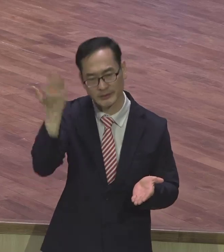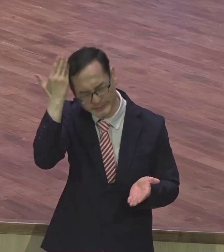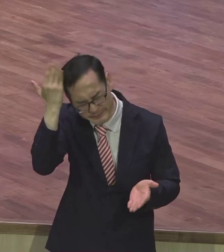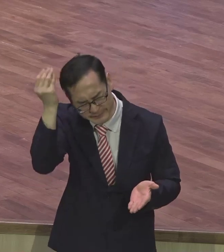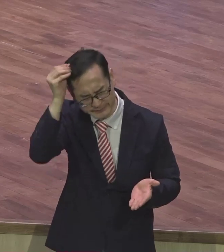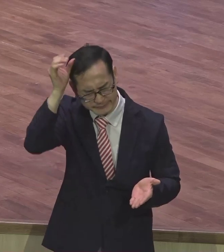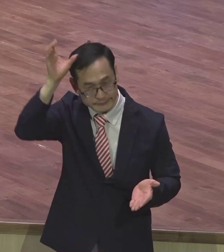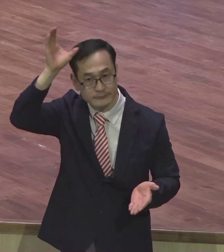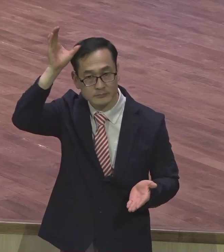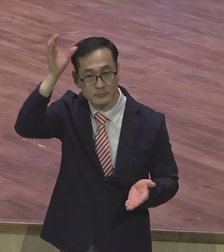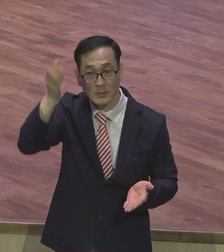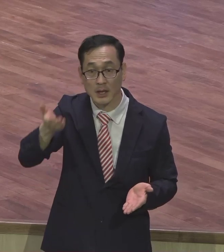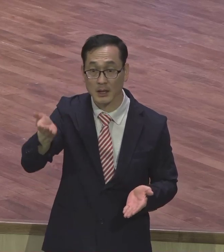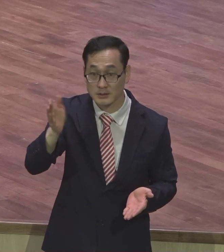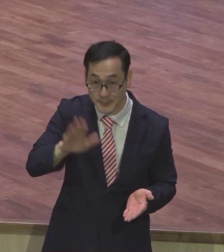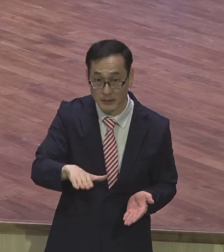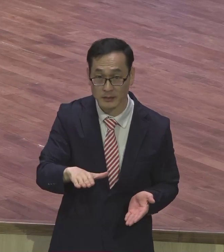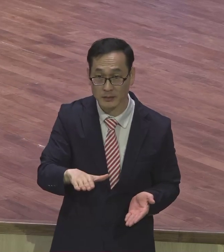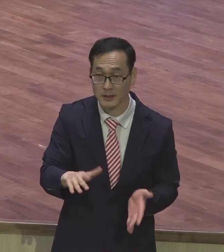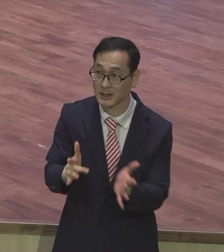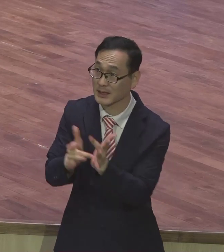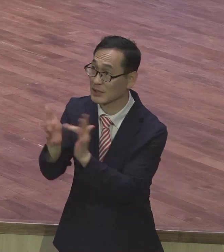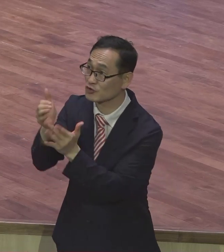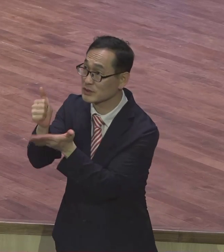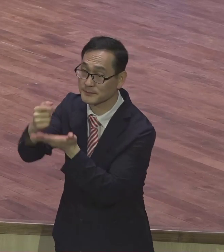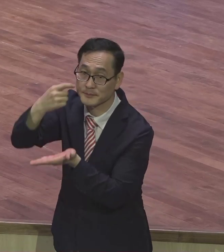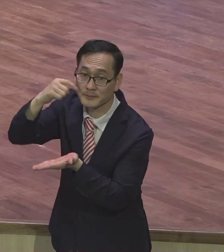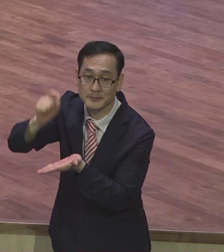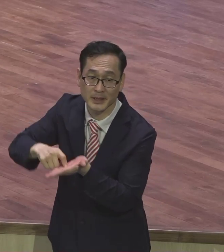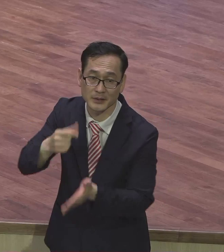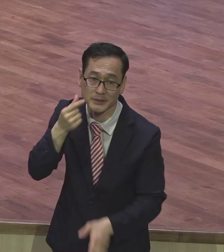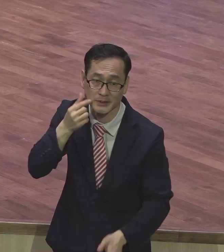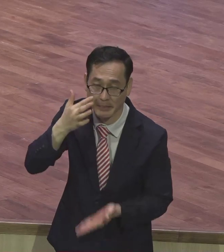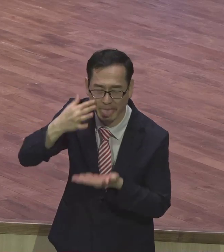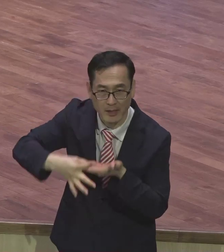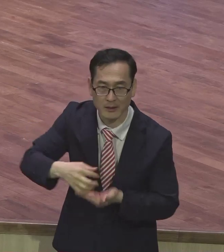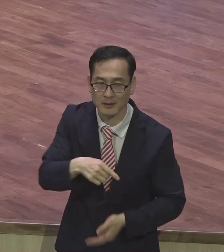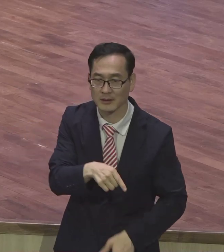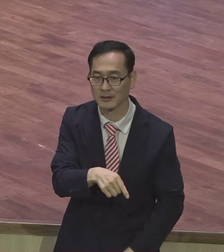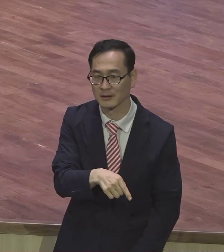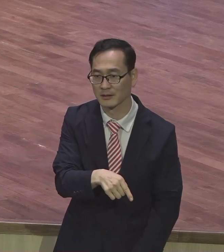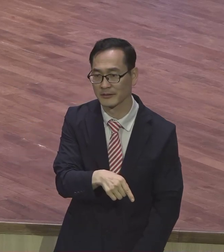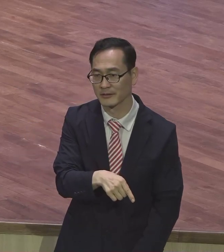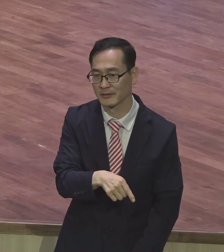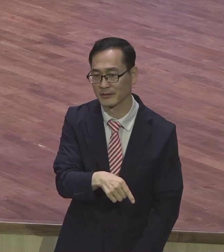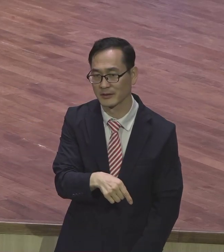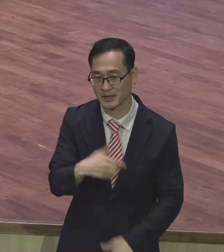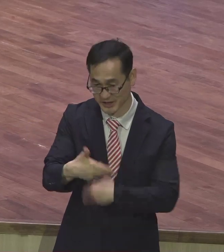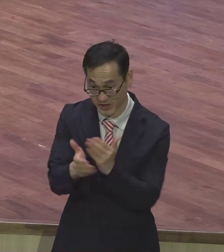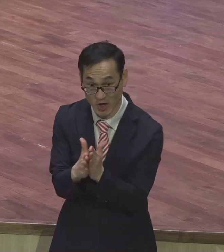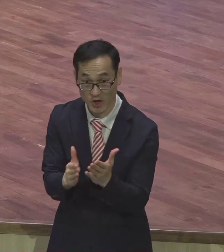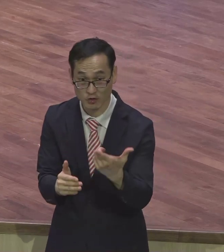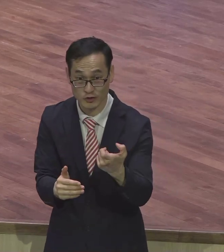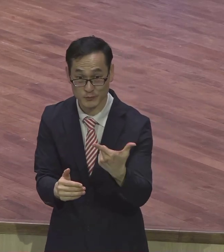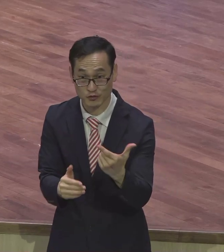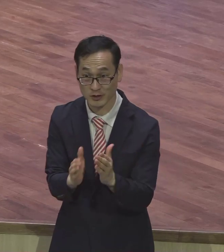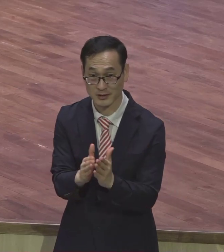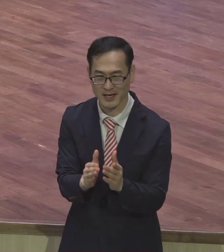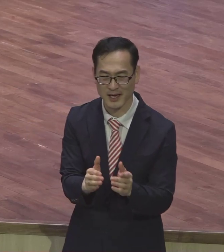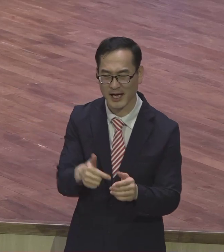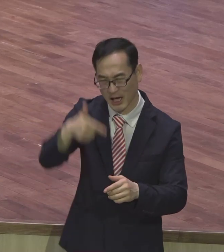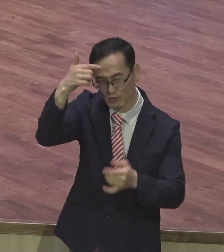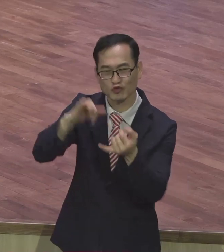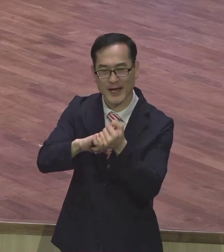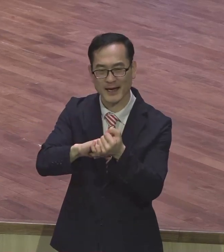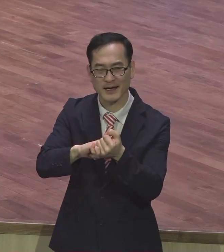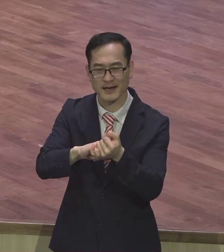뭐예요 예수 그리스도를 발견하지 못한 거예요 성경 66권은 요한복음 5장 39절에